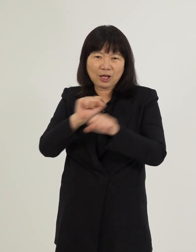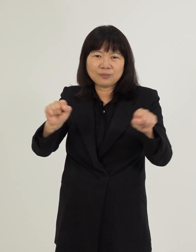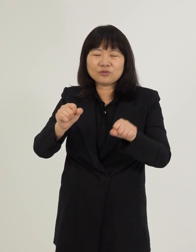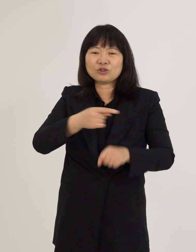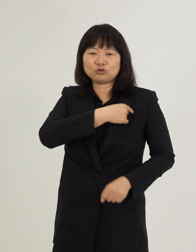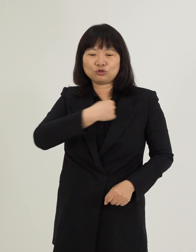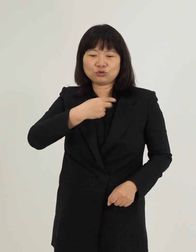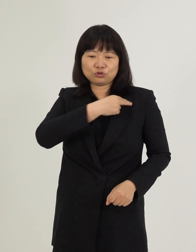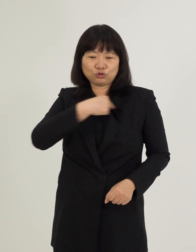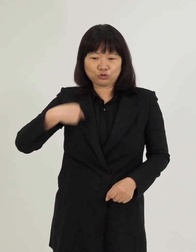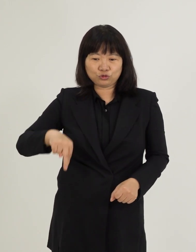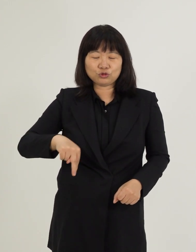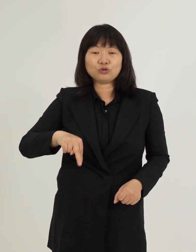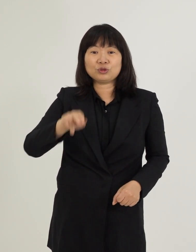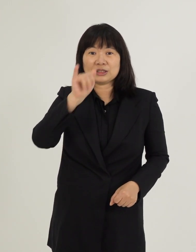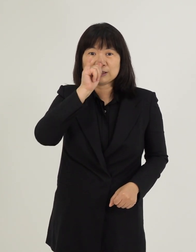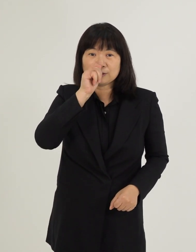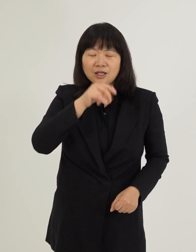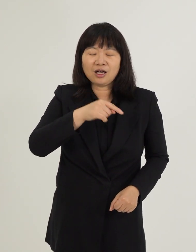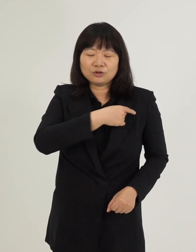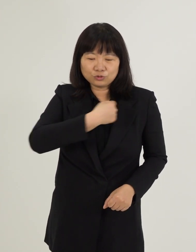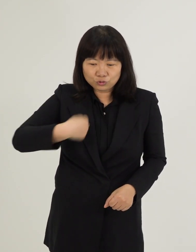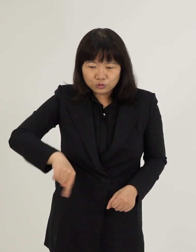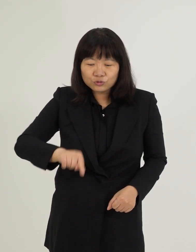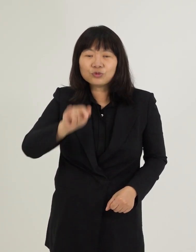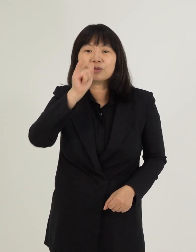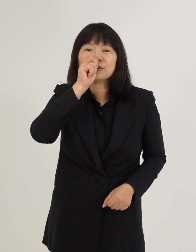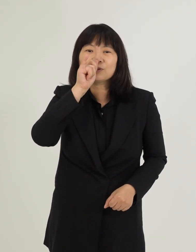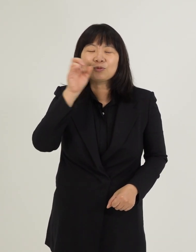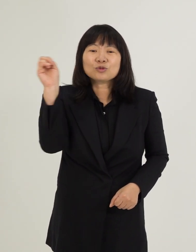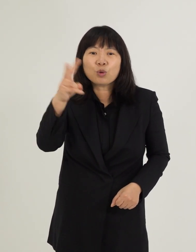또 역사상 유례없는